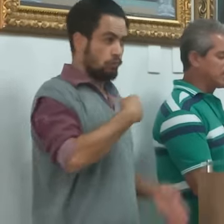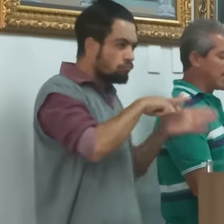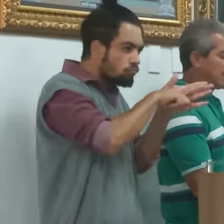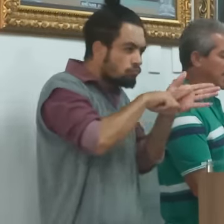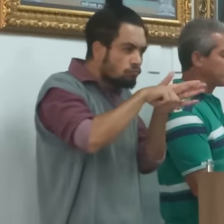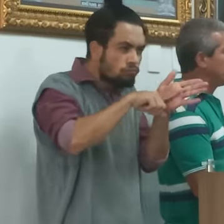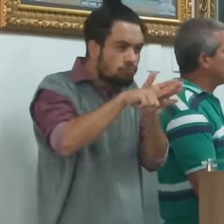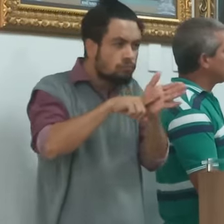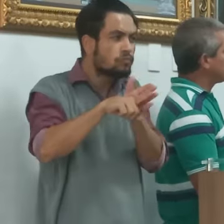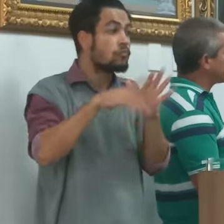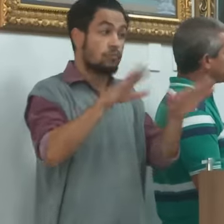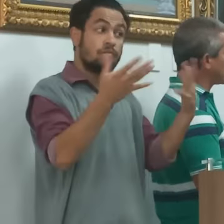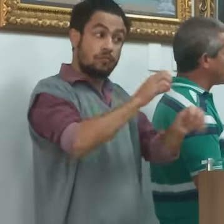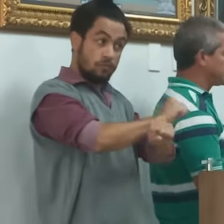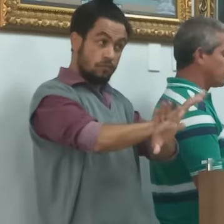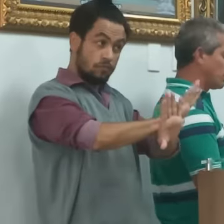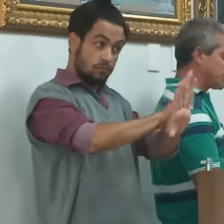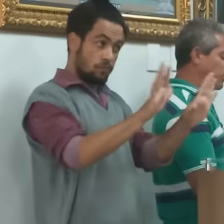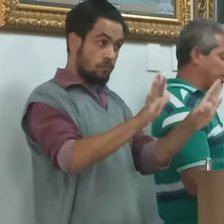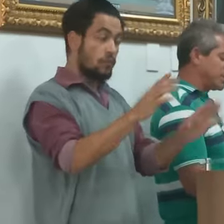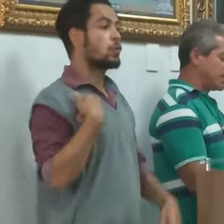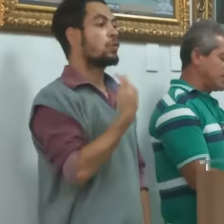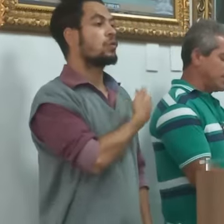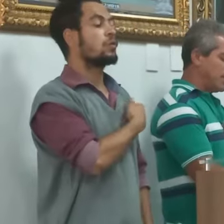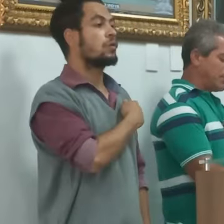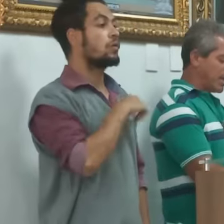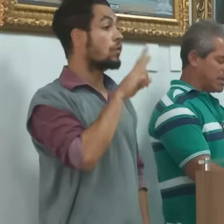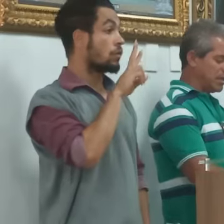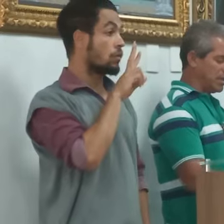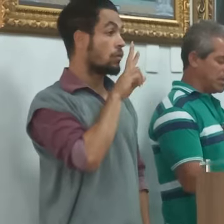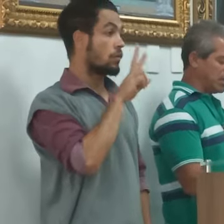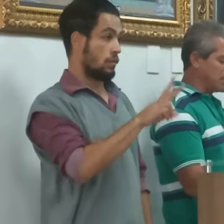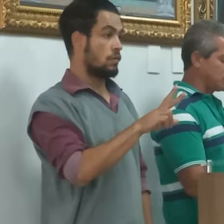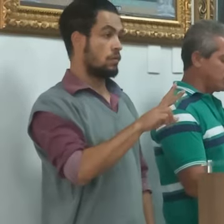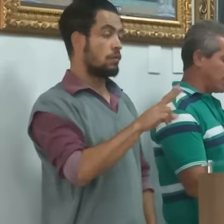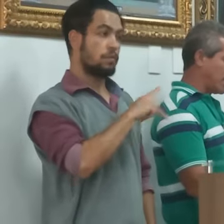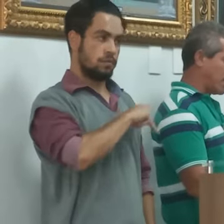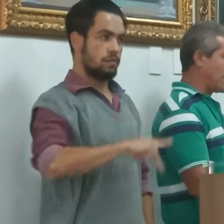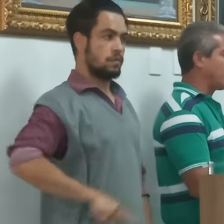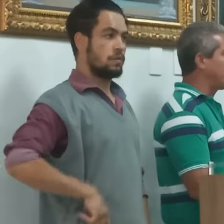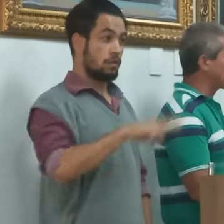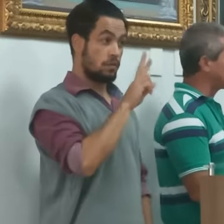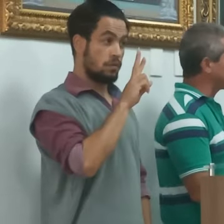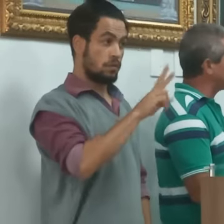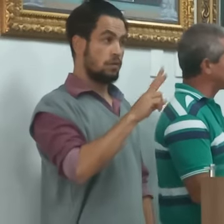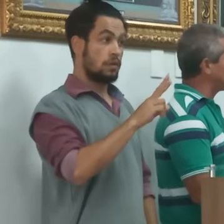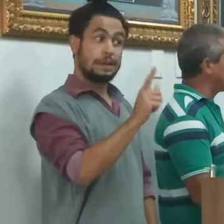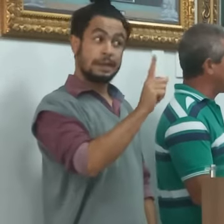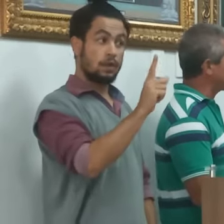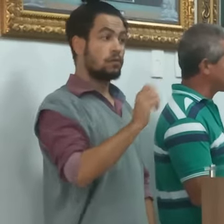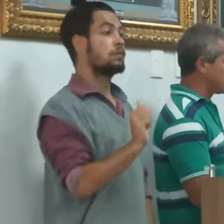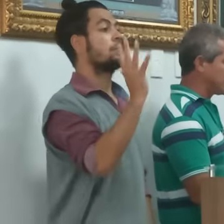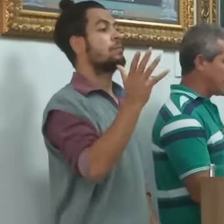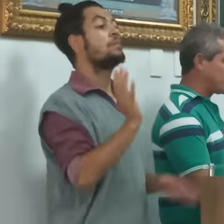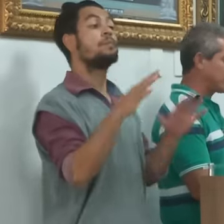eu quero deixar claro que nós estamos de olho, senhor presidente, para que isso não